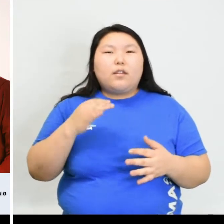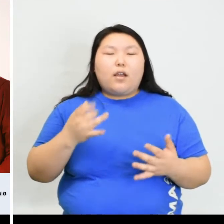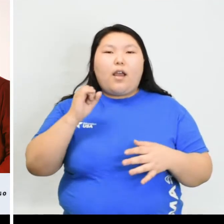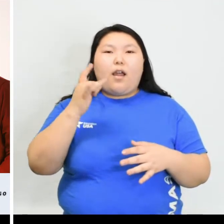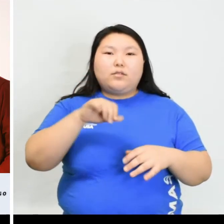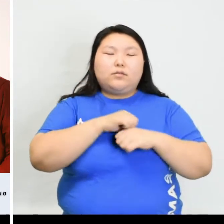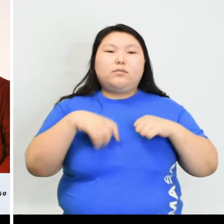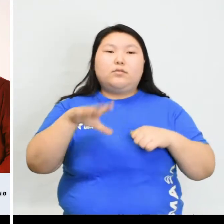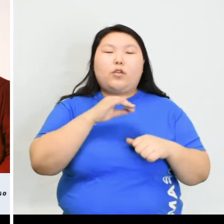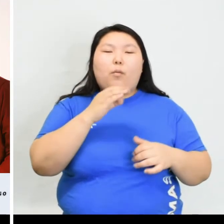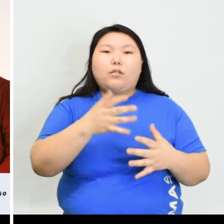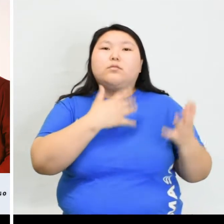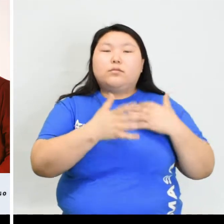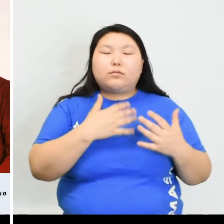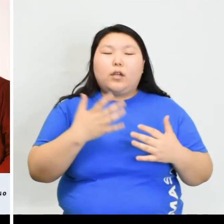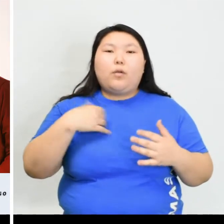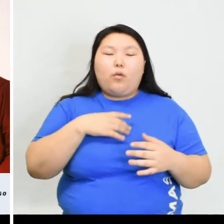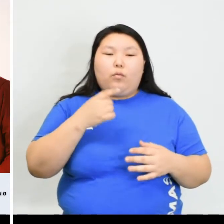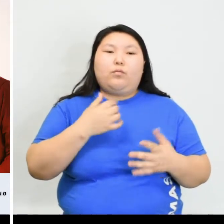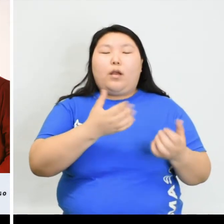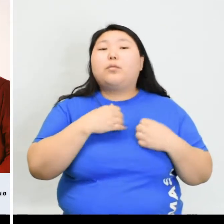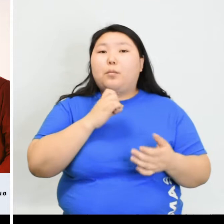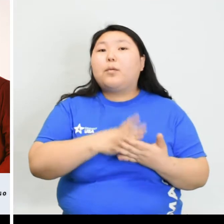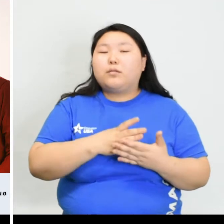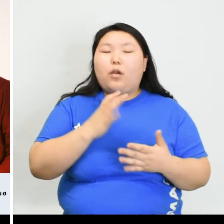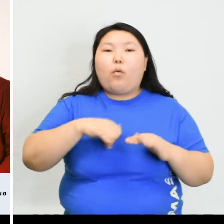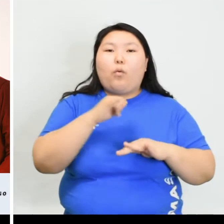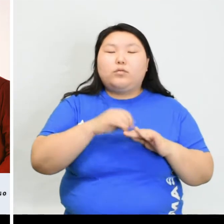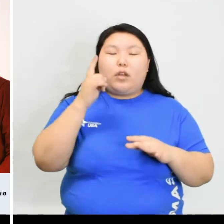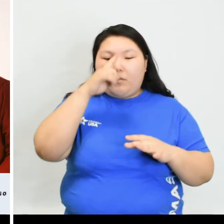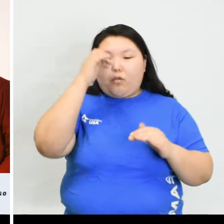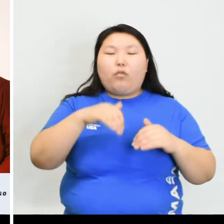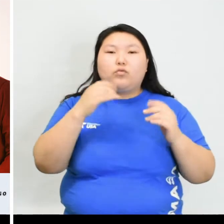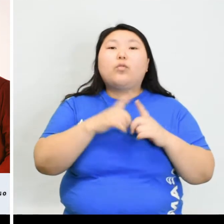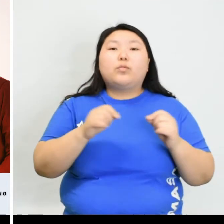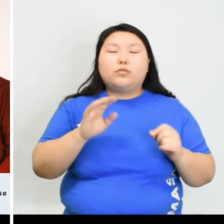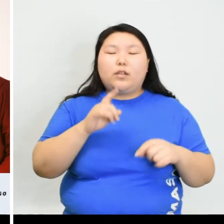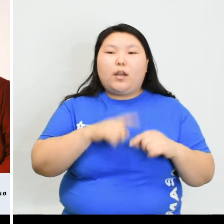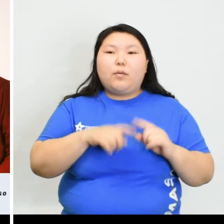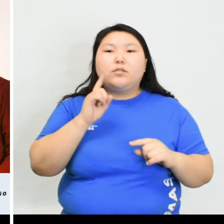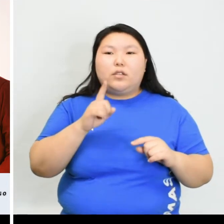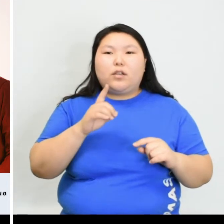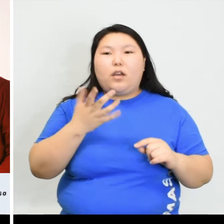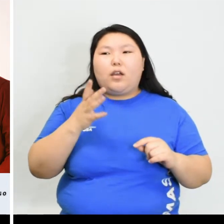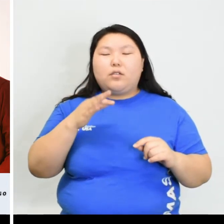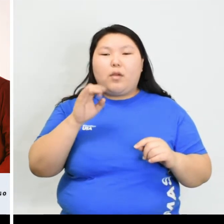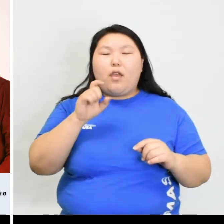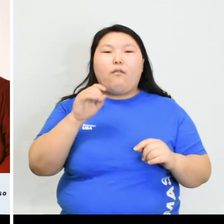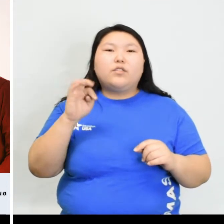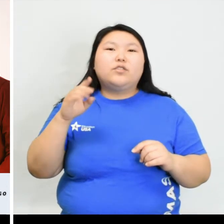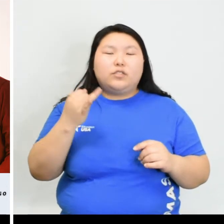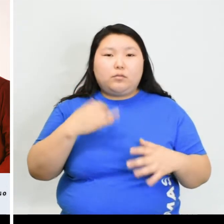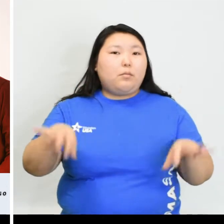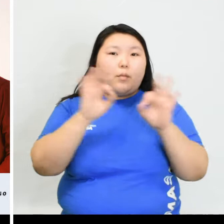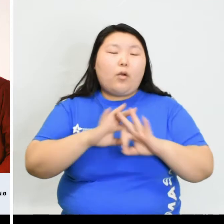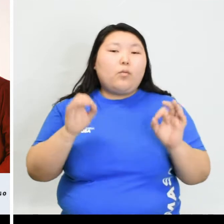ихэнх нь манах төр өрөөд биднес тэлэж мөнгө авах юм байна. Тэгэхээр чи нөгөө нэг улсын ихч хөгжөхөөр болчих жоохгүй юу? Ямар нэгэн тийм нөгөө нэг efficiency дээр чинь байхгүй болчих жоохгүй